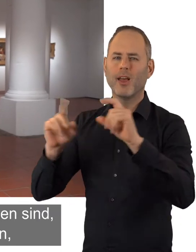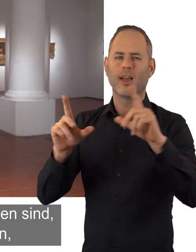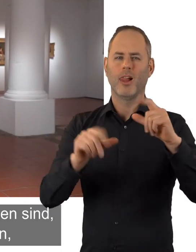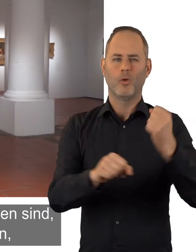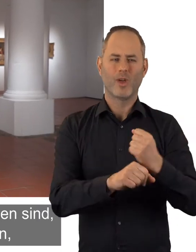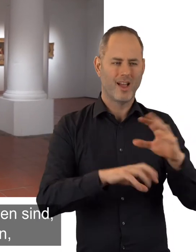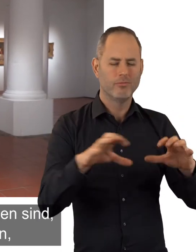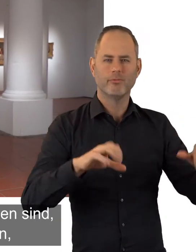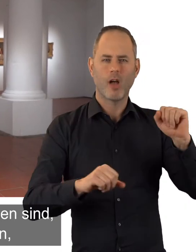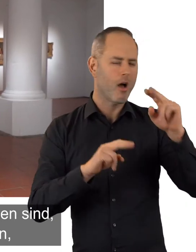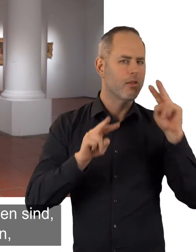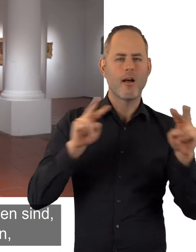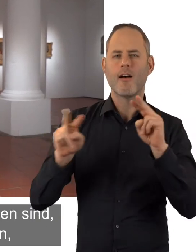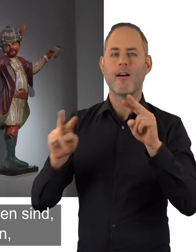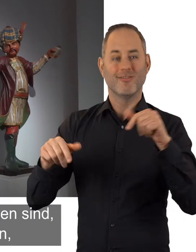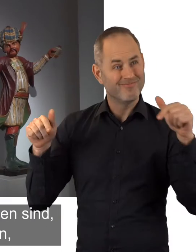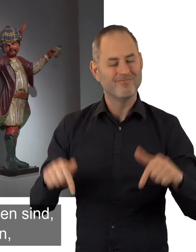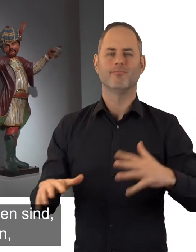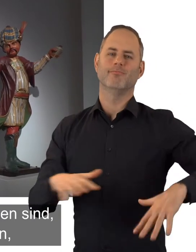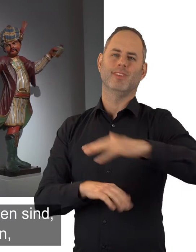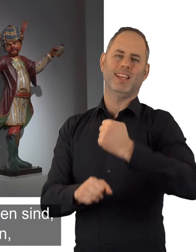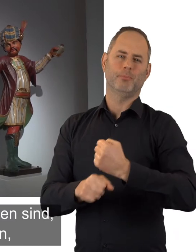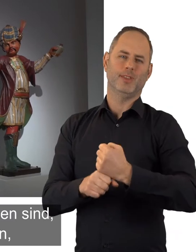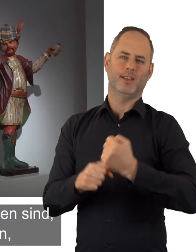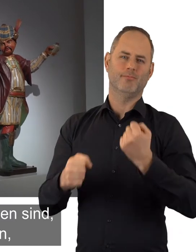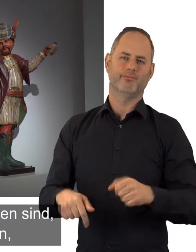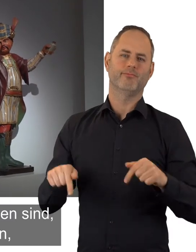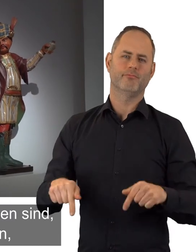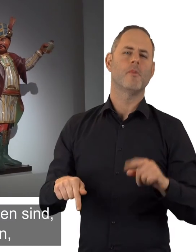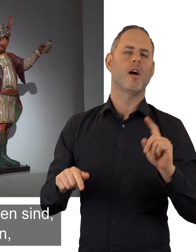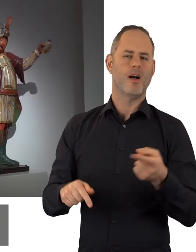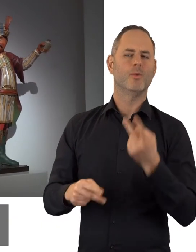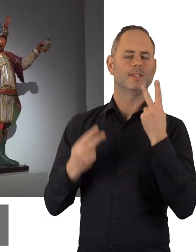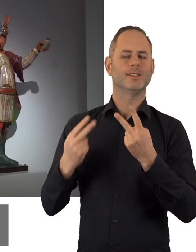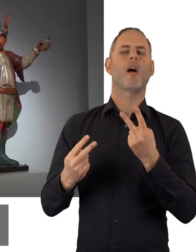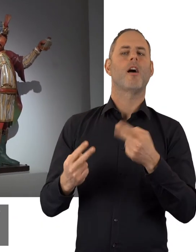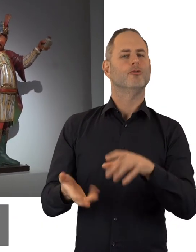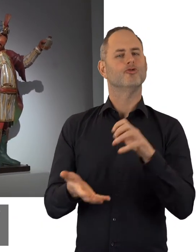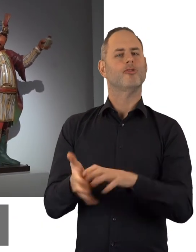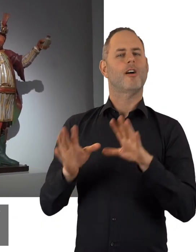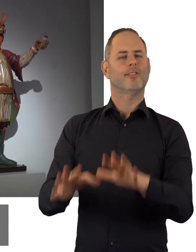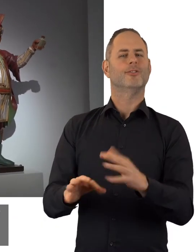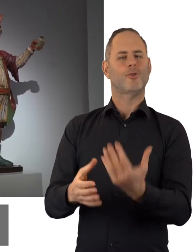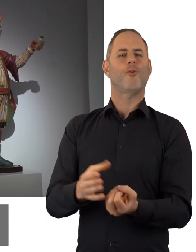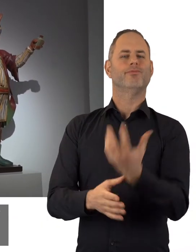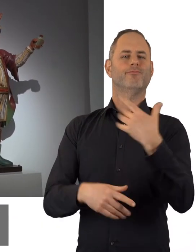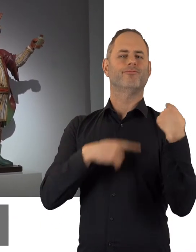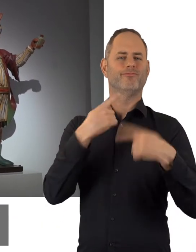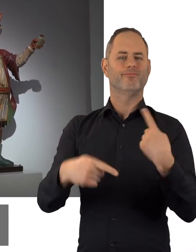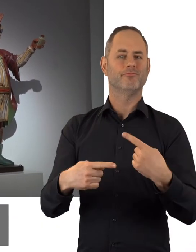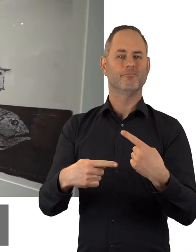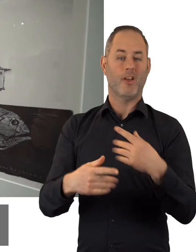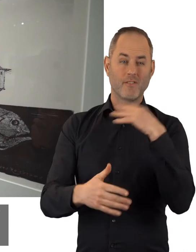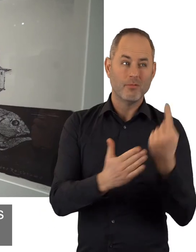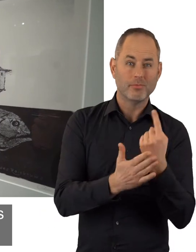der Bilder und Werke zu sehen sind, die aus Kempten stammen, aber auch sehr viel über unsere Stadt aussagen.